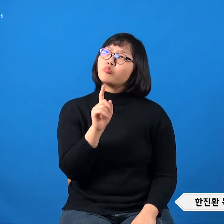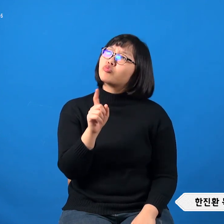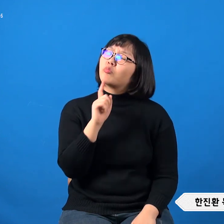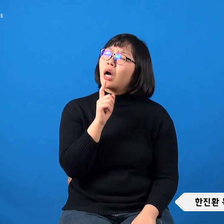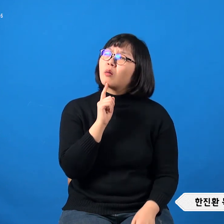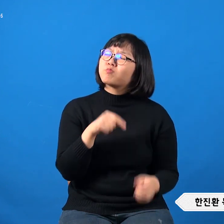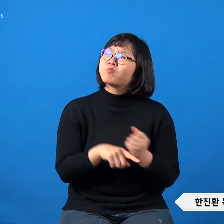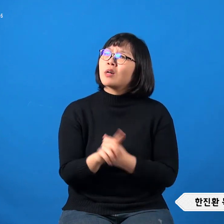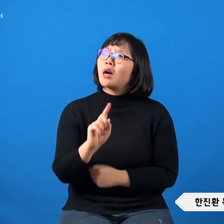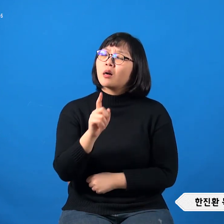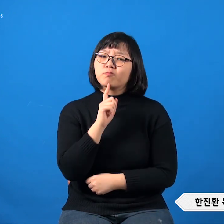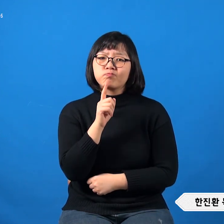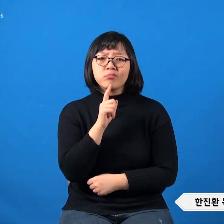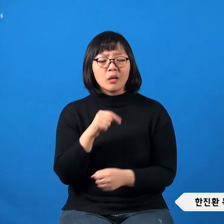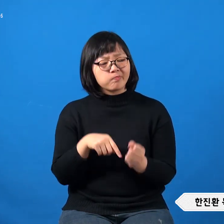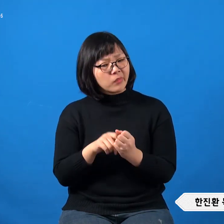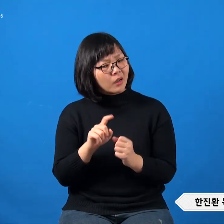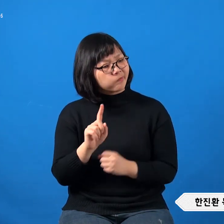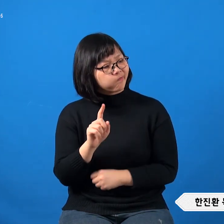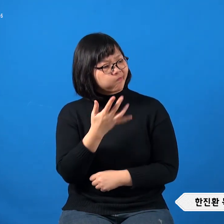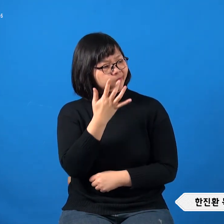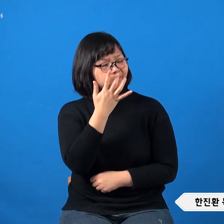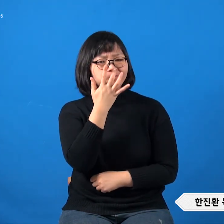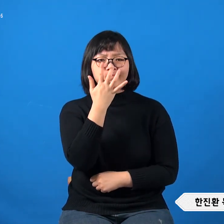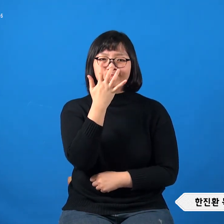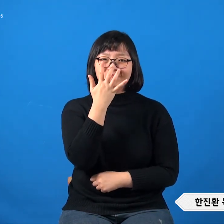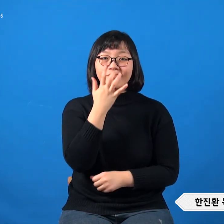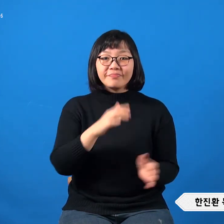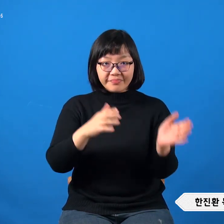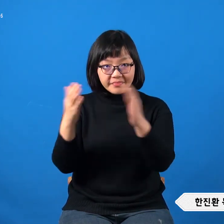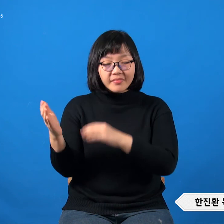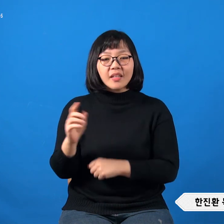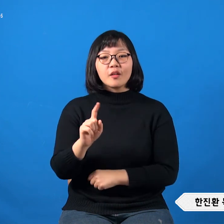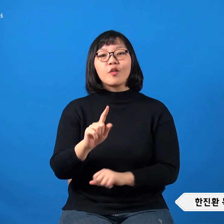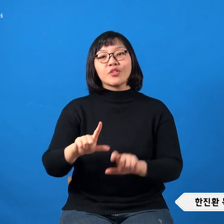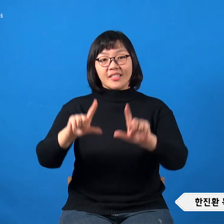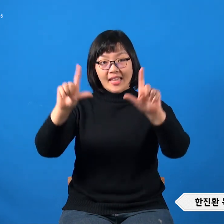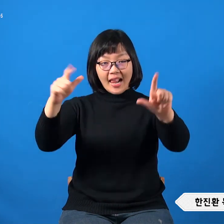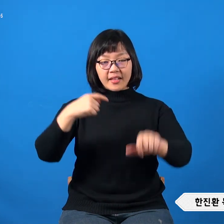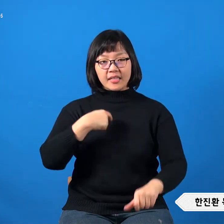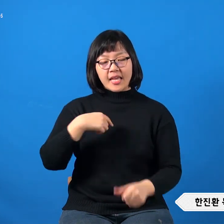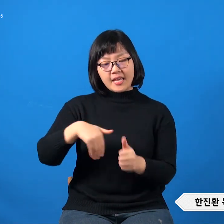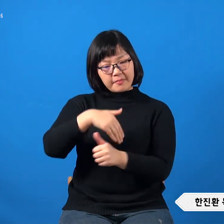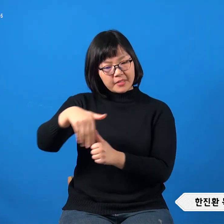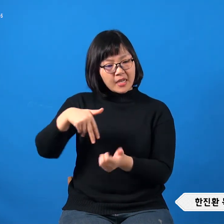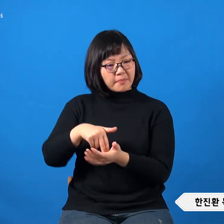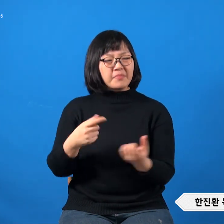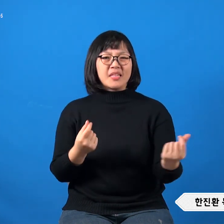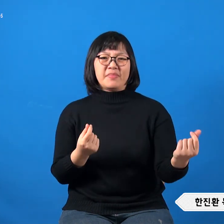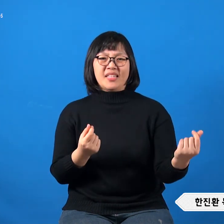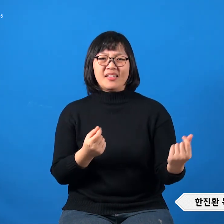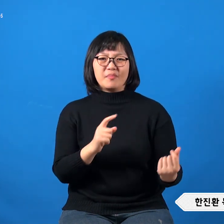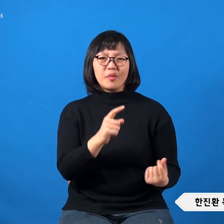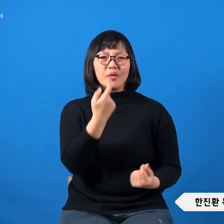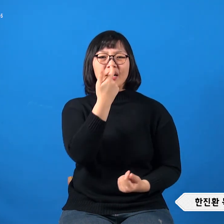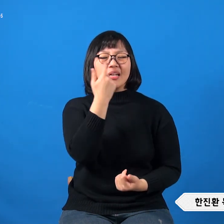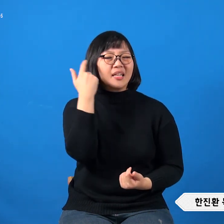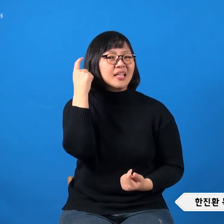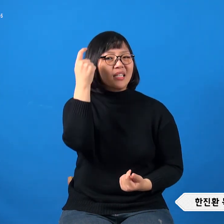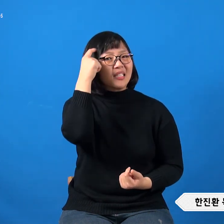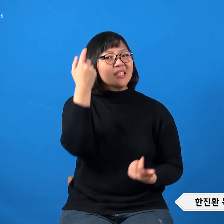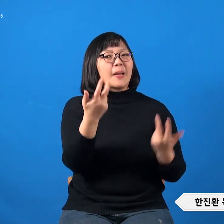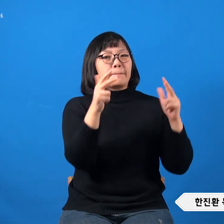무슨 뜻일까? 하루는 자기하고 같은 비슷하게 자폐아를 둔